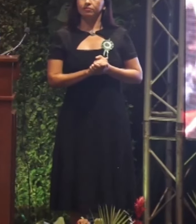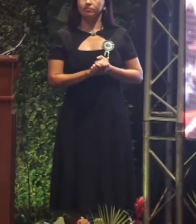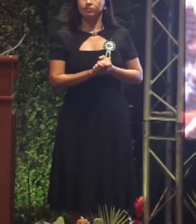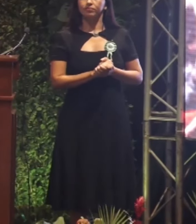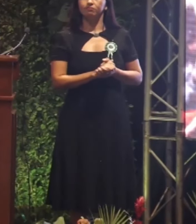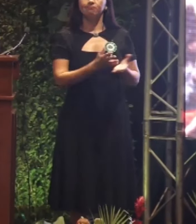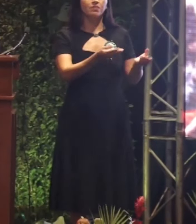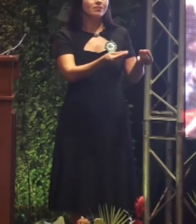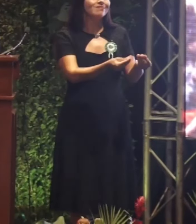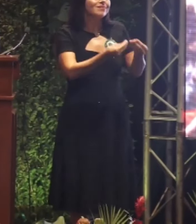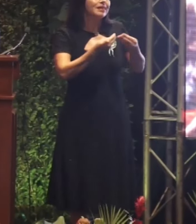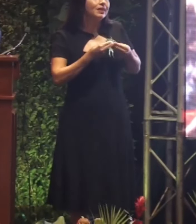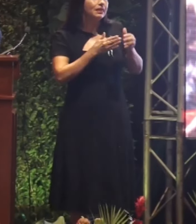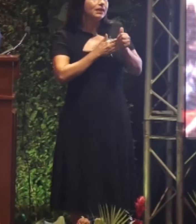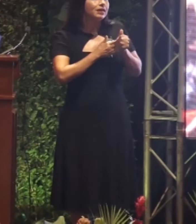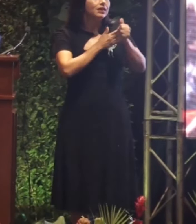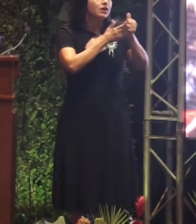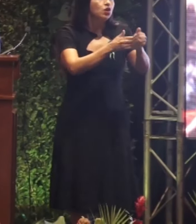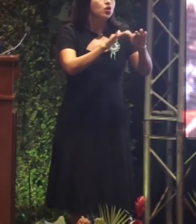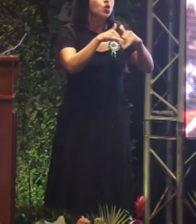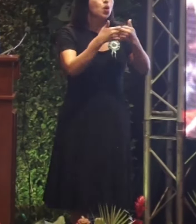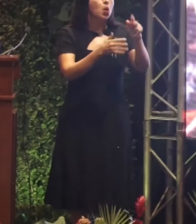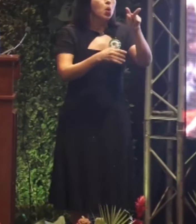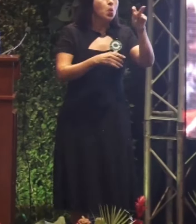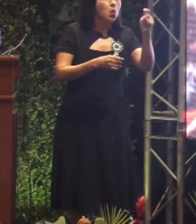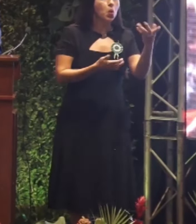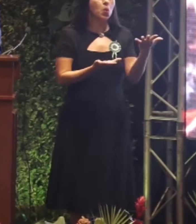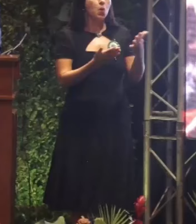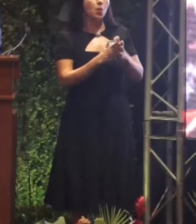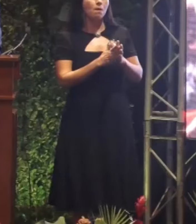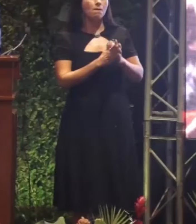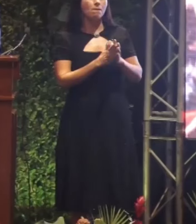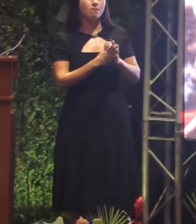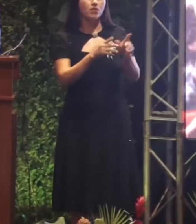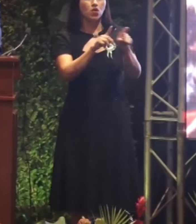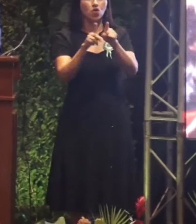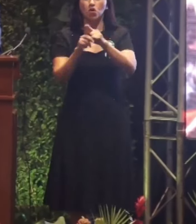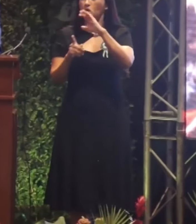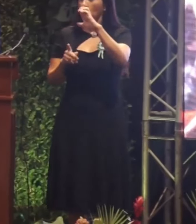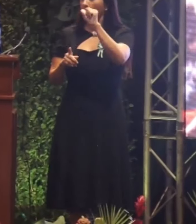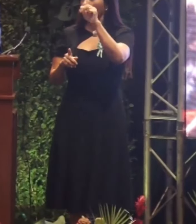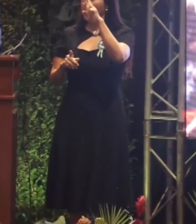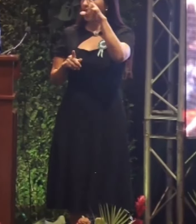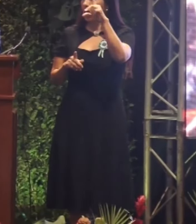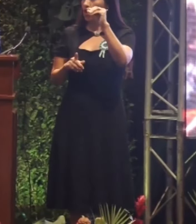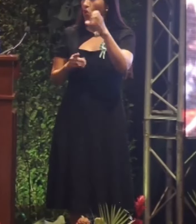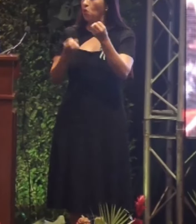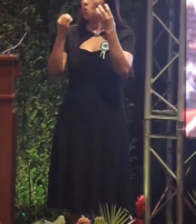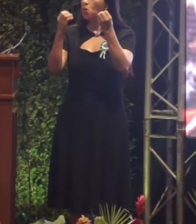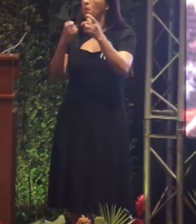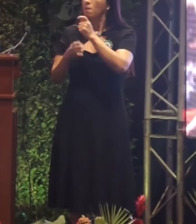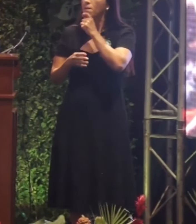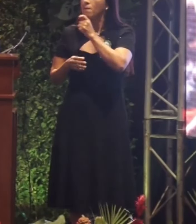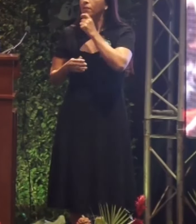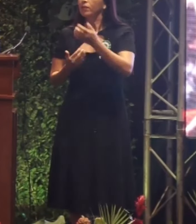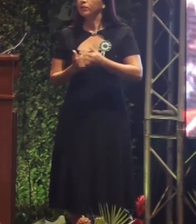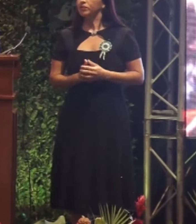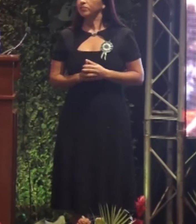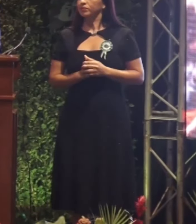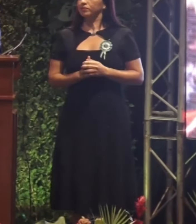de darnos una orientación desde un medio de comunicación, como lo hace Carlos, como lo hacen muchos